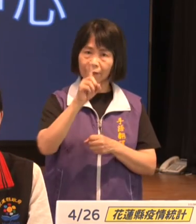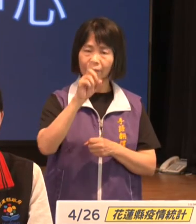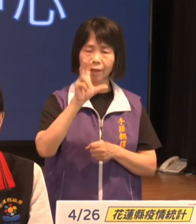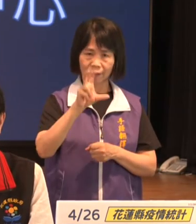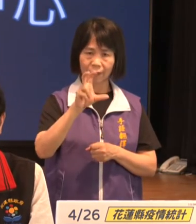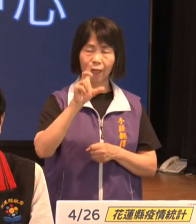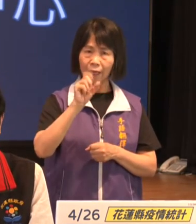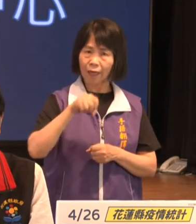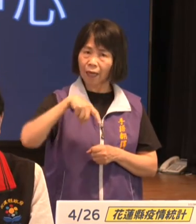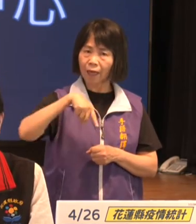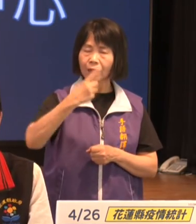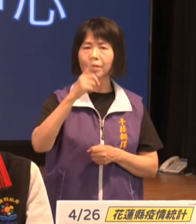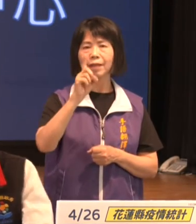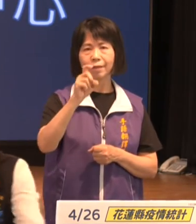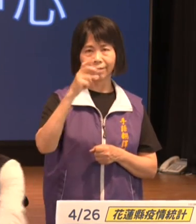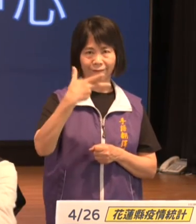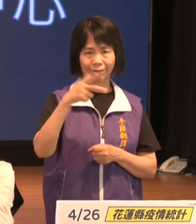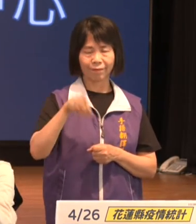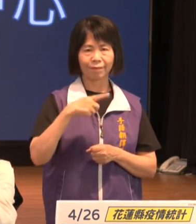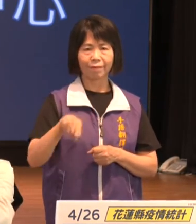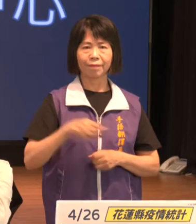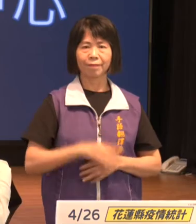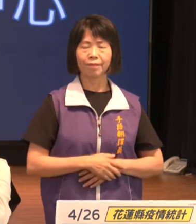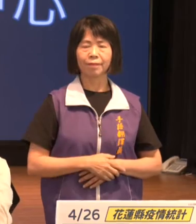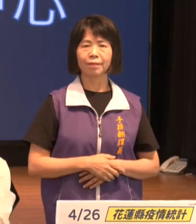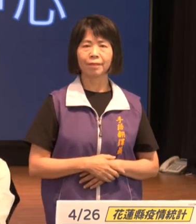这是在跟各位做个分享